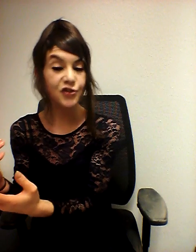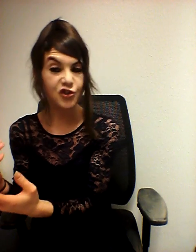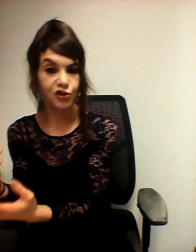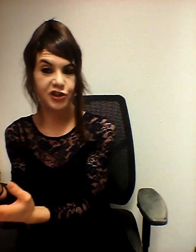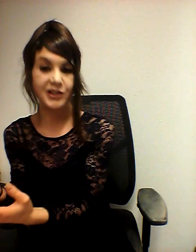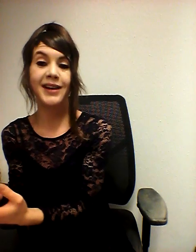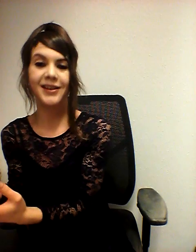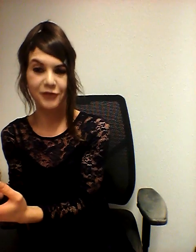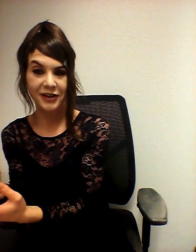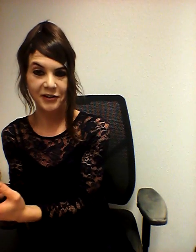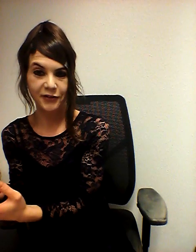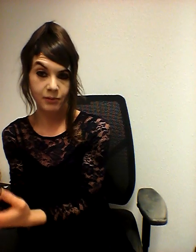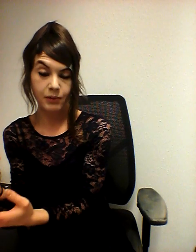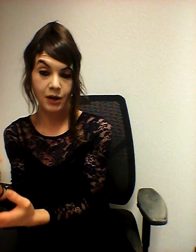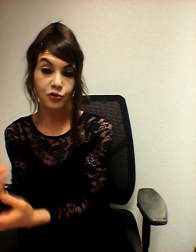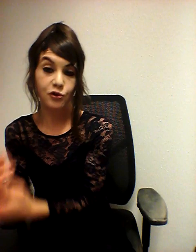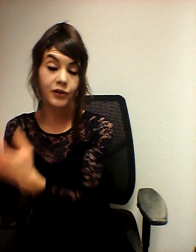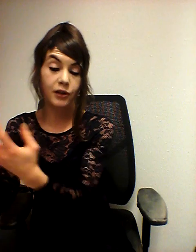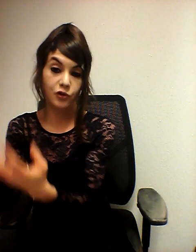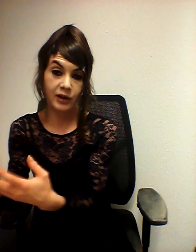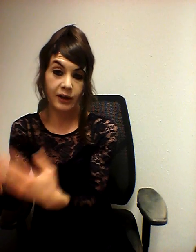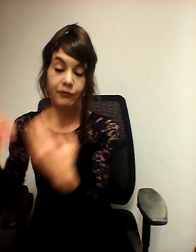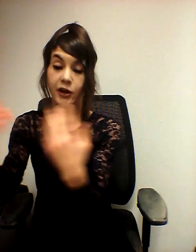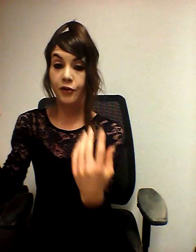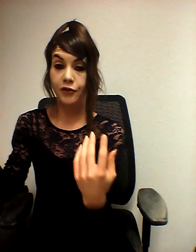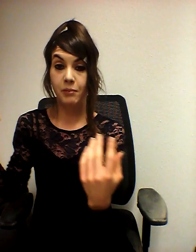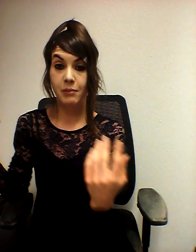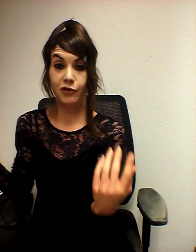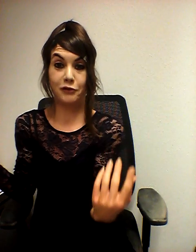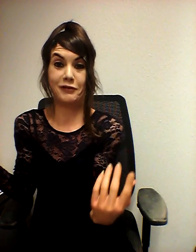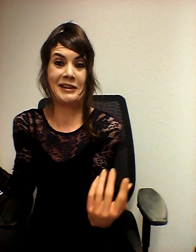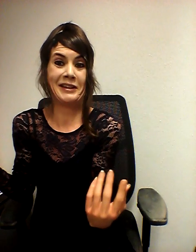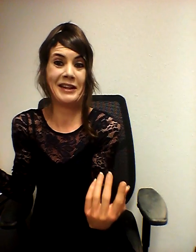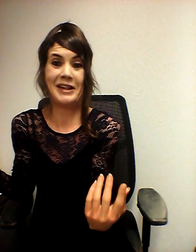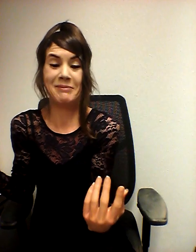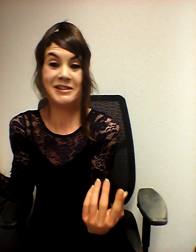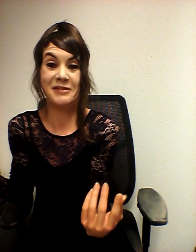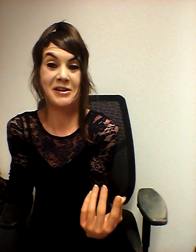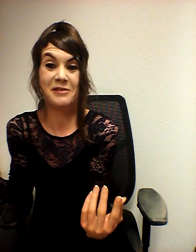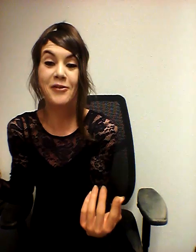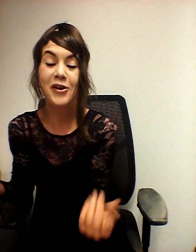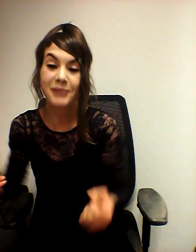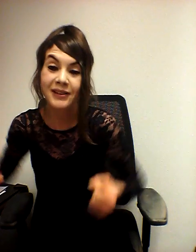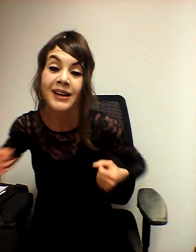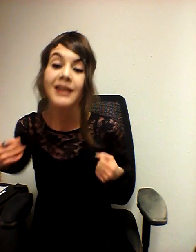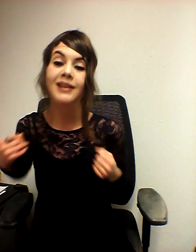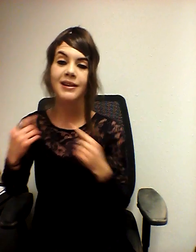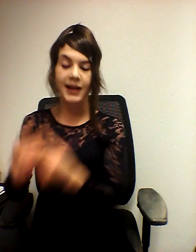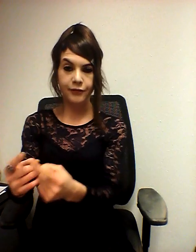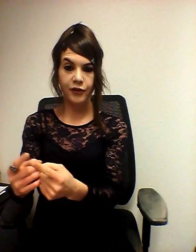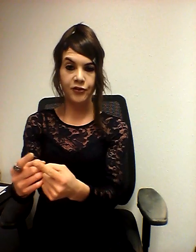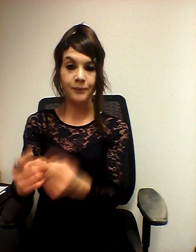essentiële varianten van bouwstoffen dat wil zeggen varianten van bouwstoffen die je lichaam niet zelf kan vormen levert